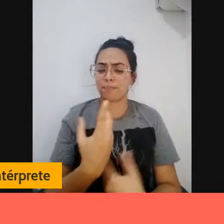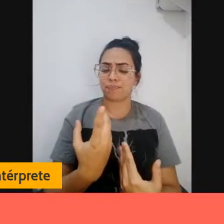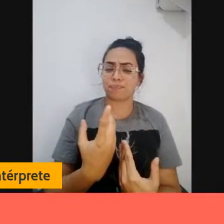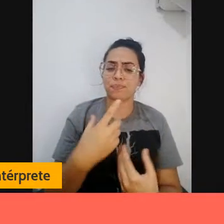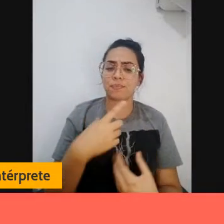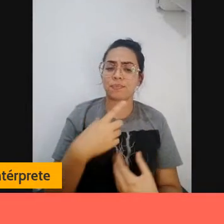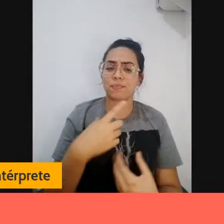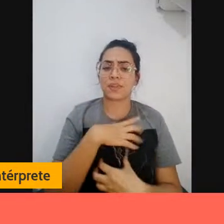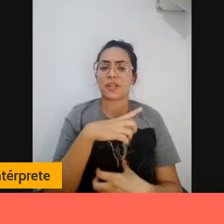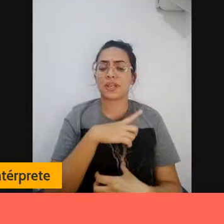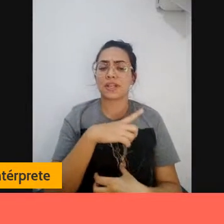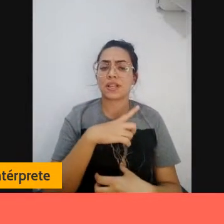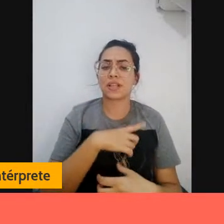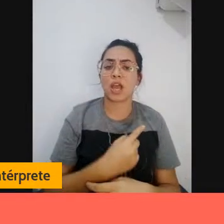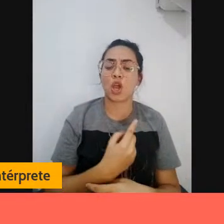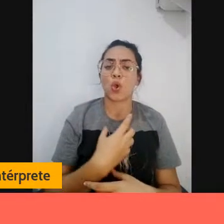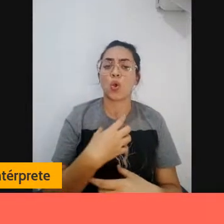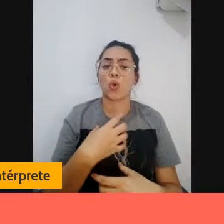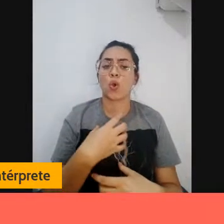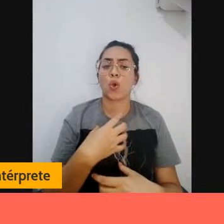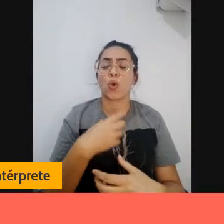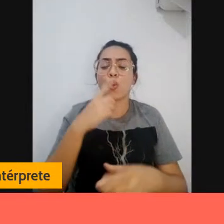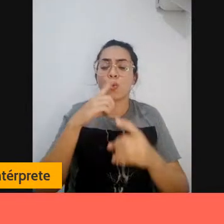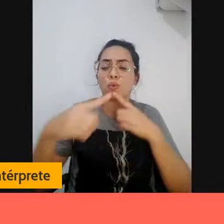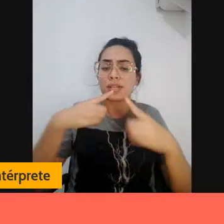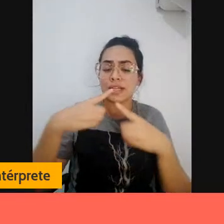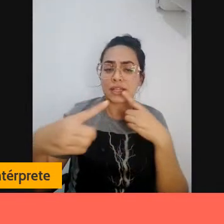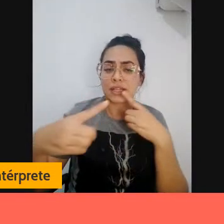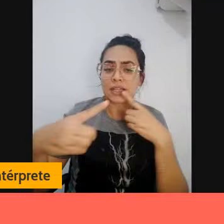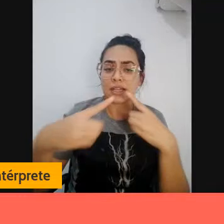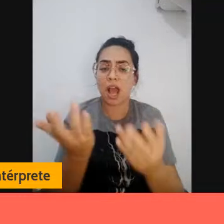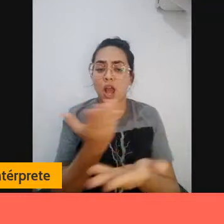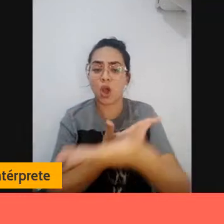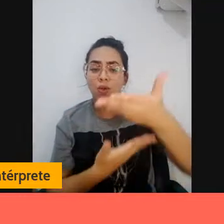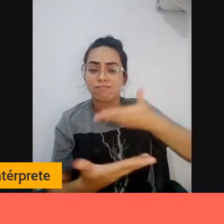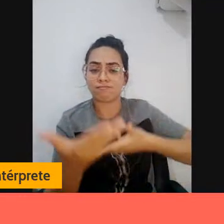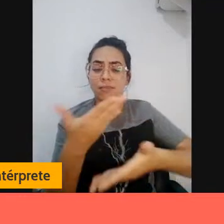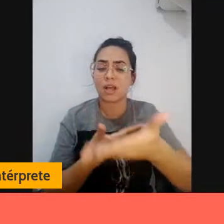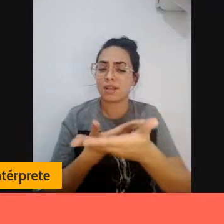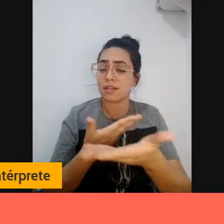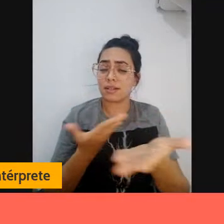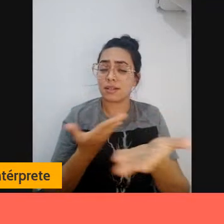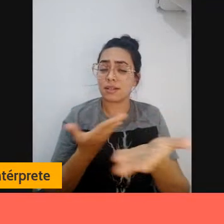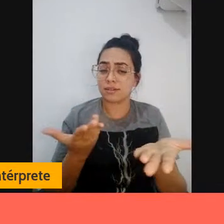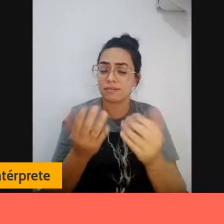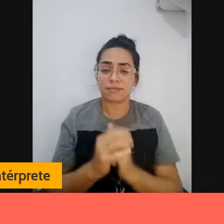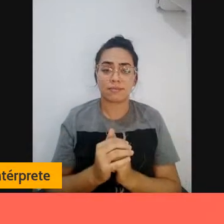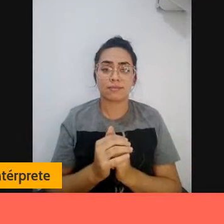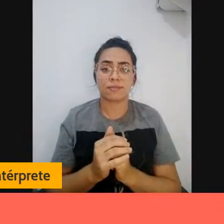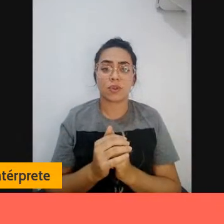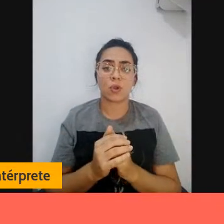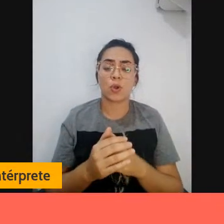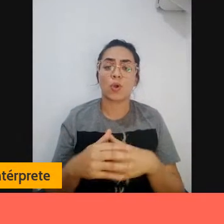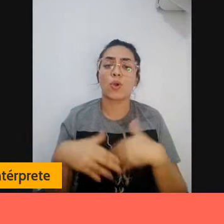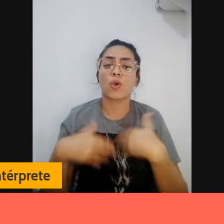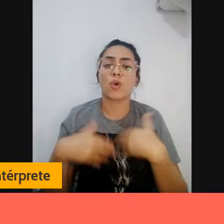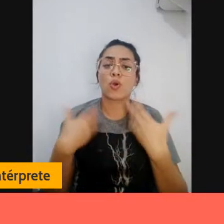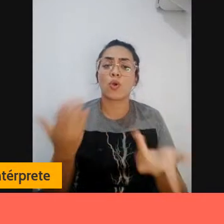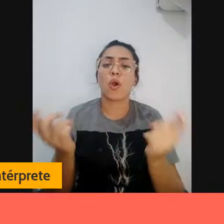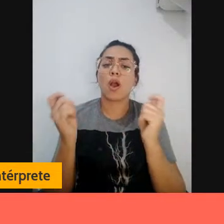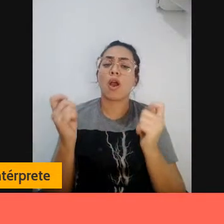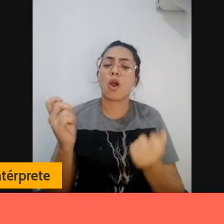como base o diálogo entre as partes? Qual deveria ser a postura